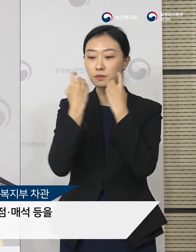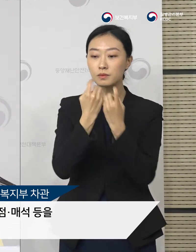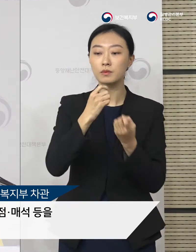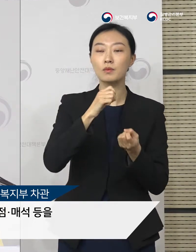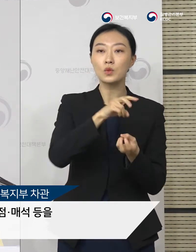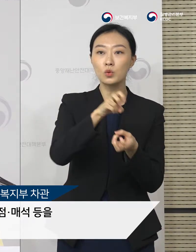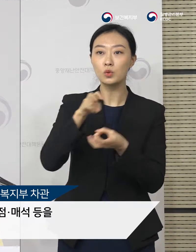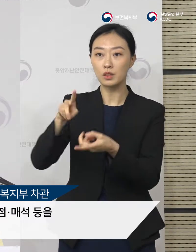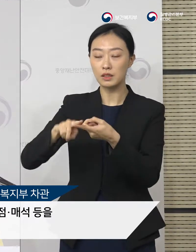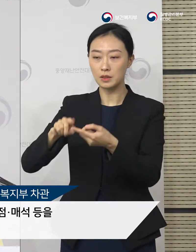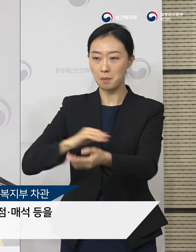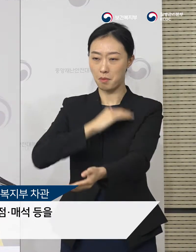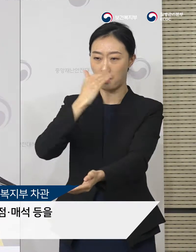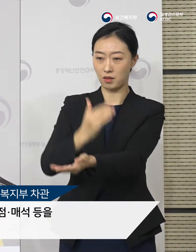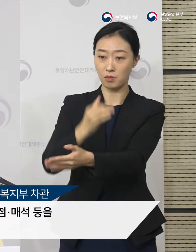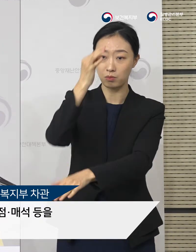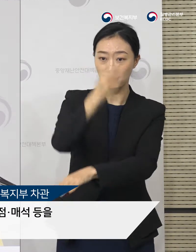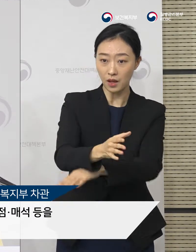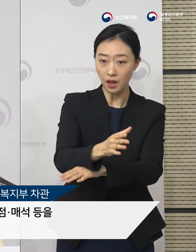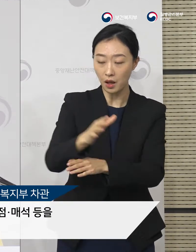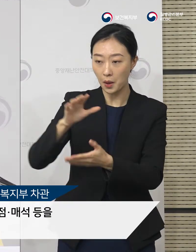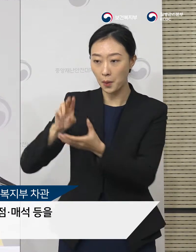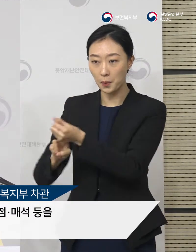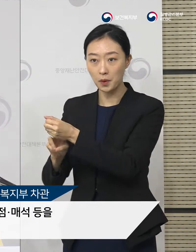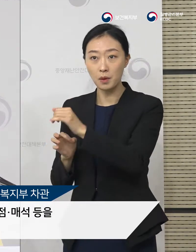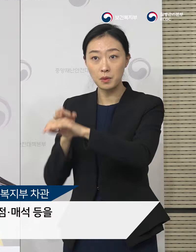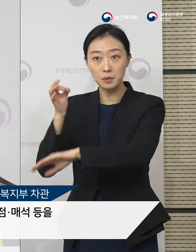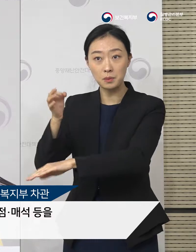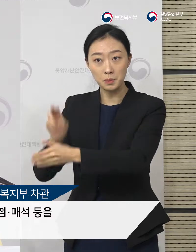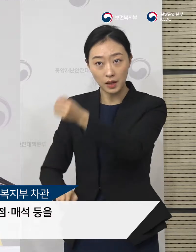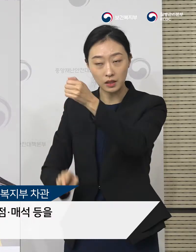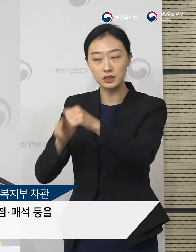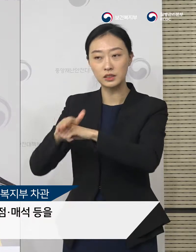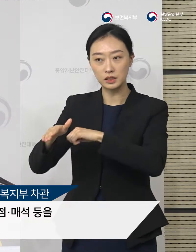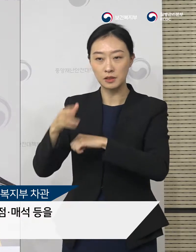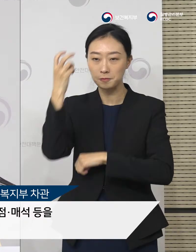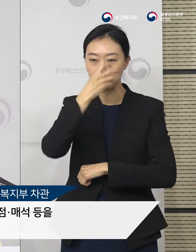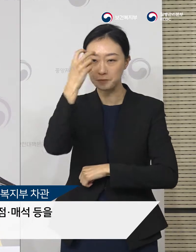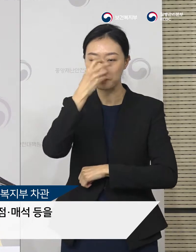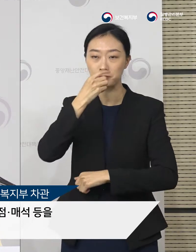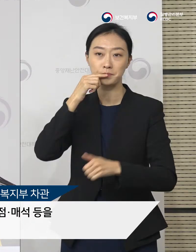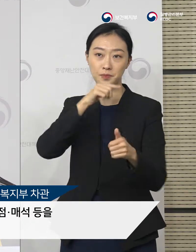대해서도 매점 매석 등을 점검하는 시스템을 갖추도록 지시하였습니다.